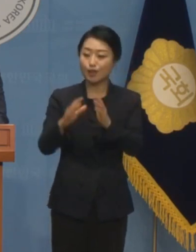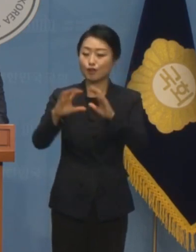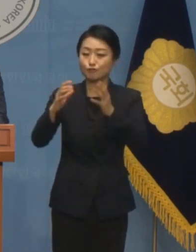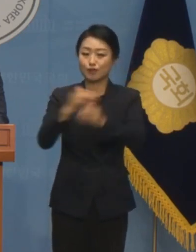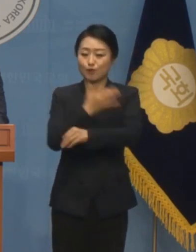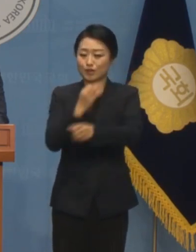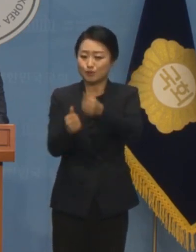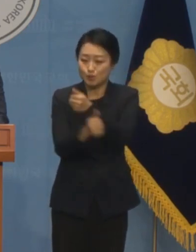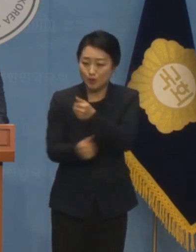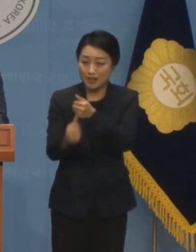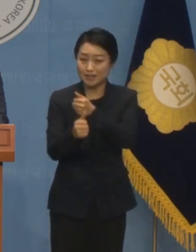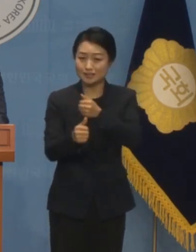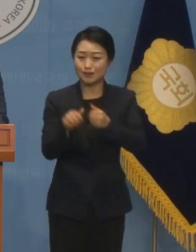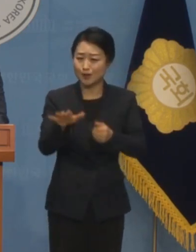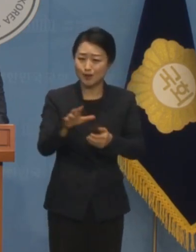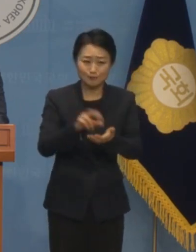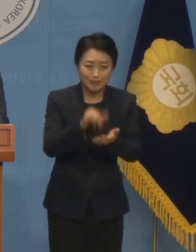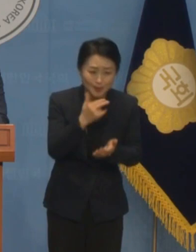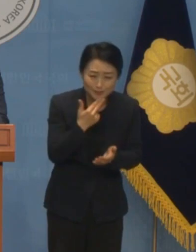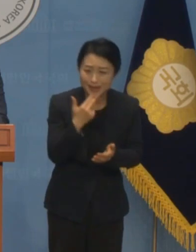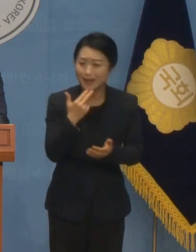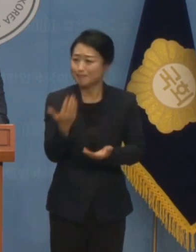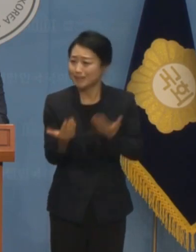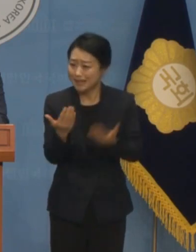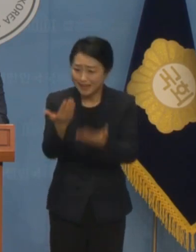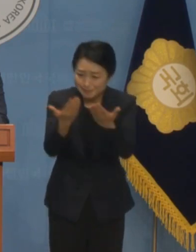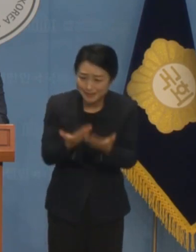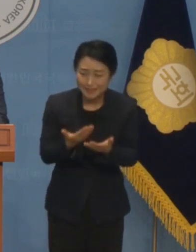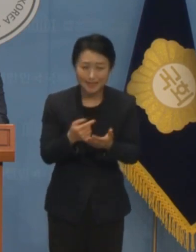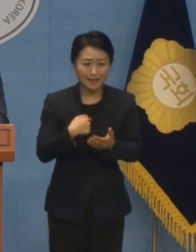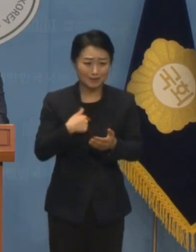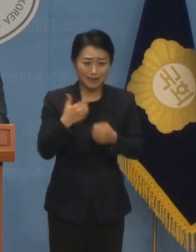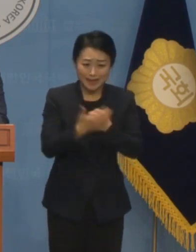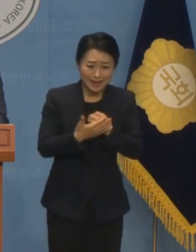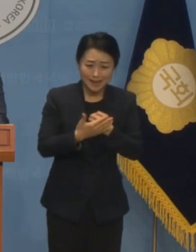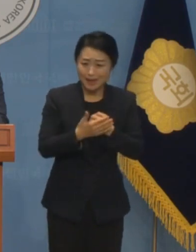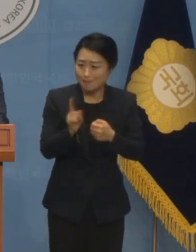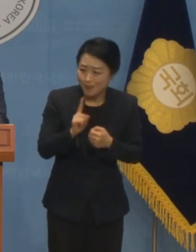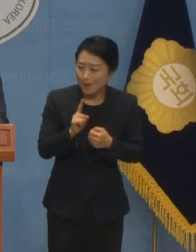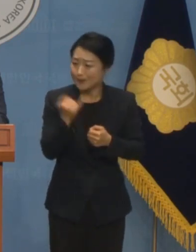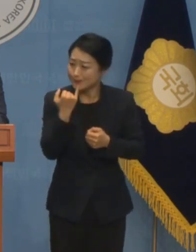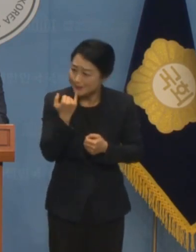개입이나 알선 청탁이 아닌지 판단을 받아야 합니까?